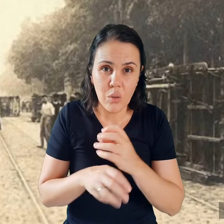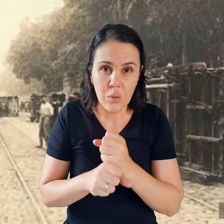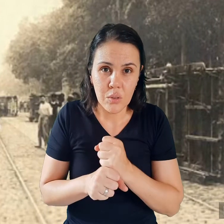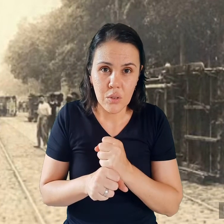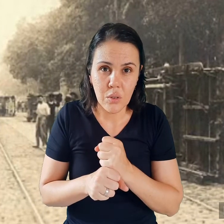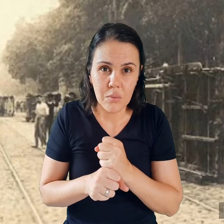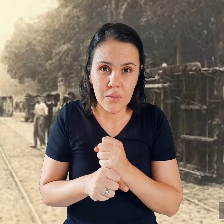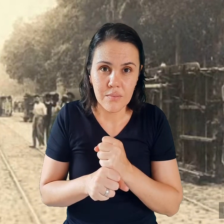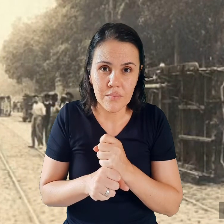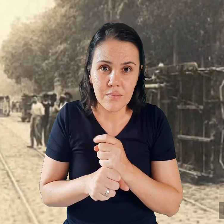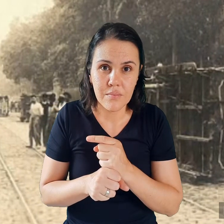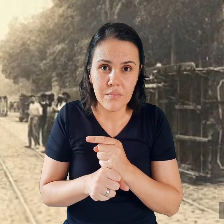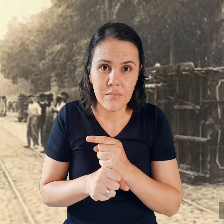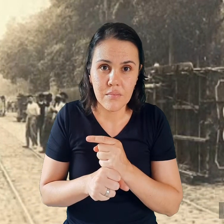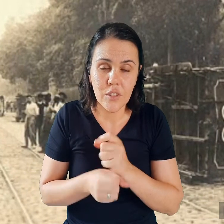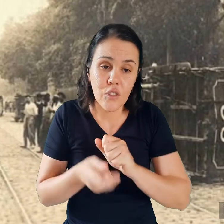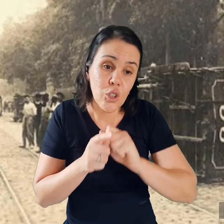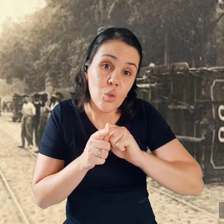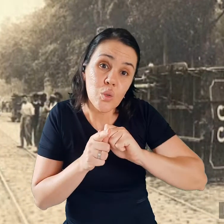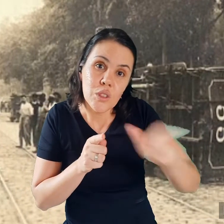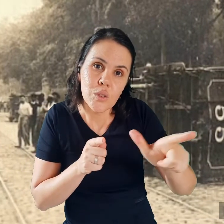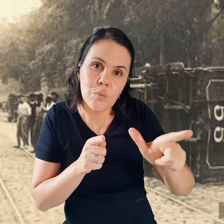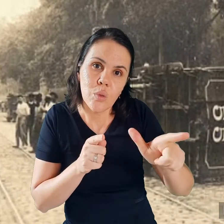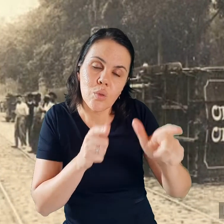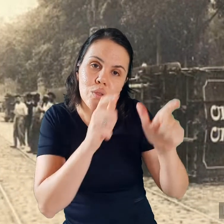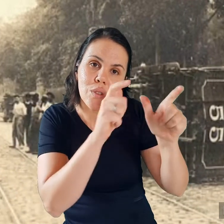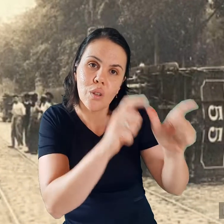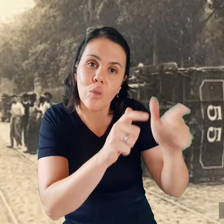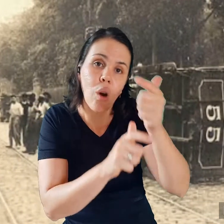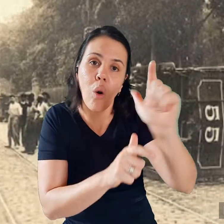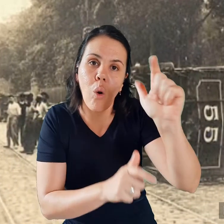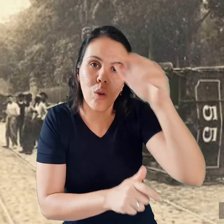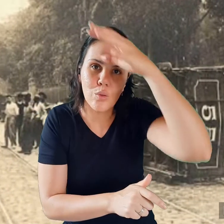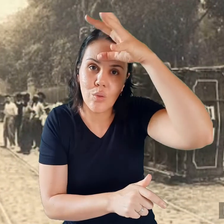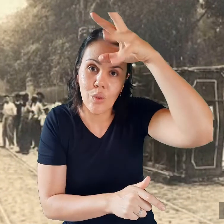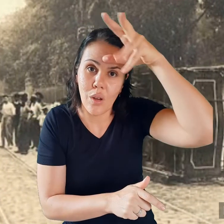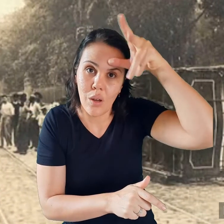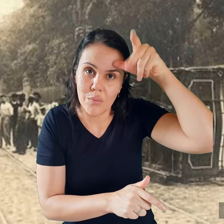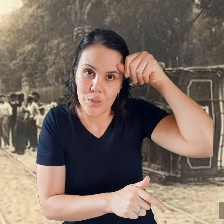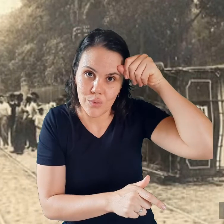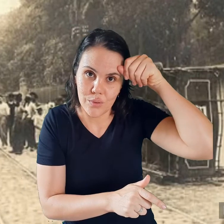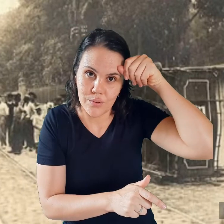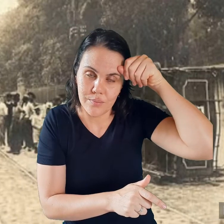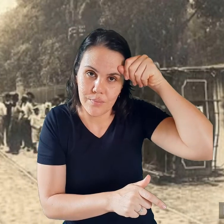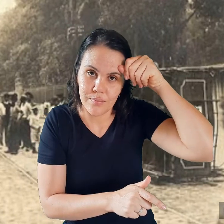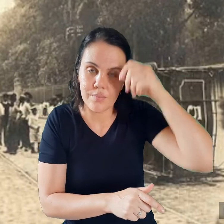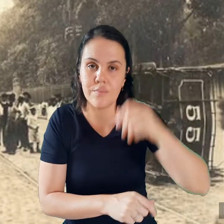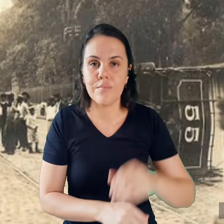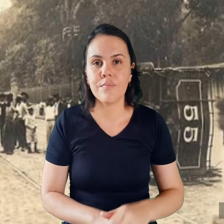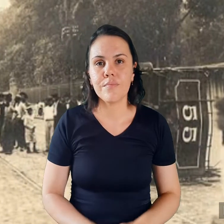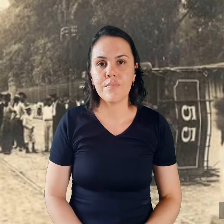e também algumas pessoas, 461 pessoas, foram expulsas para o